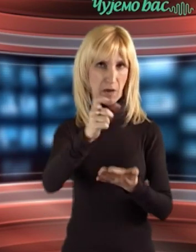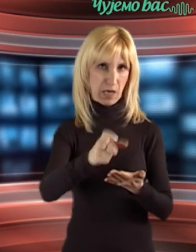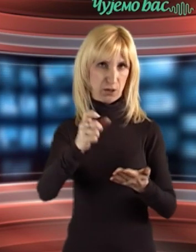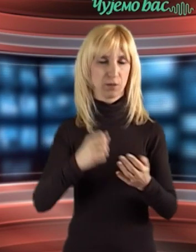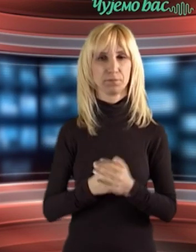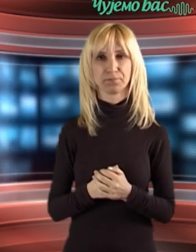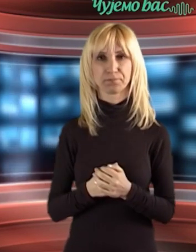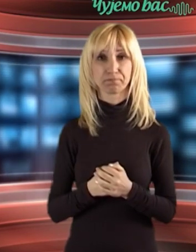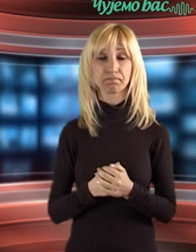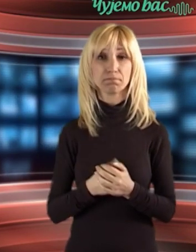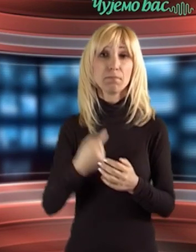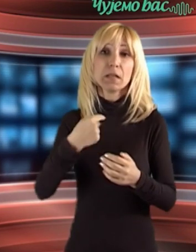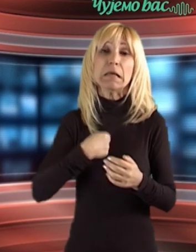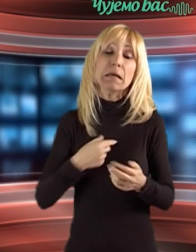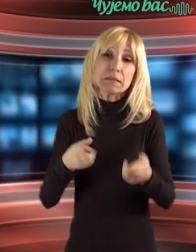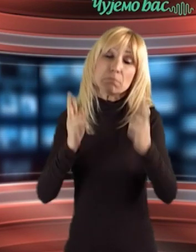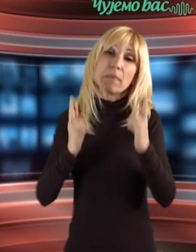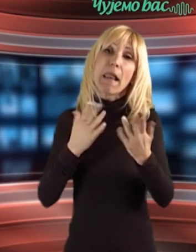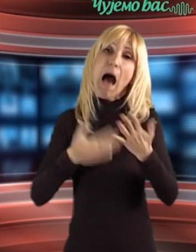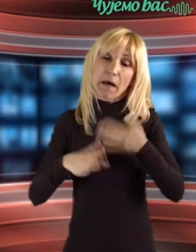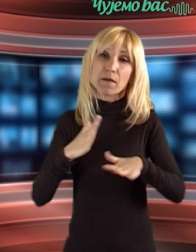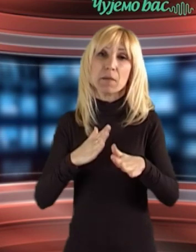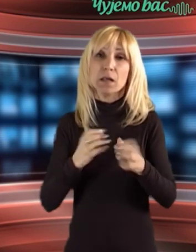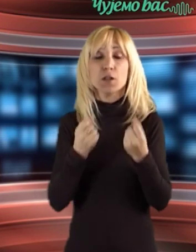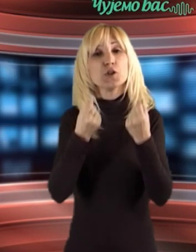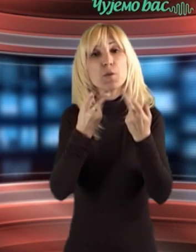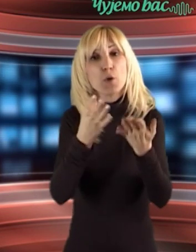Ja se nadam da će odziv